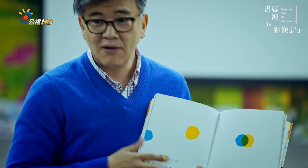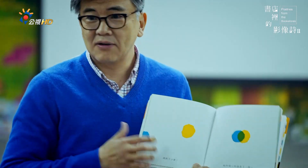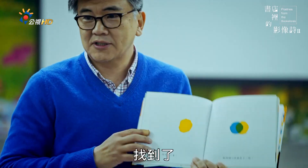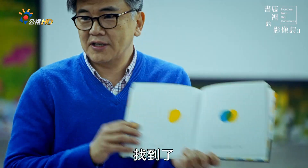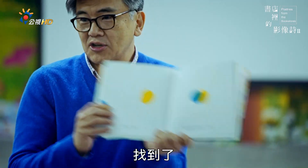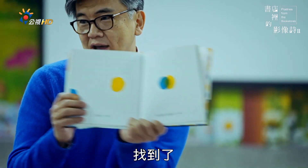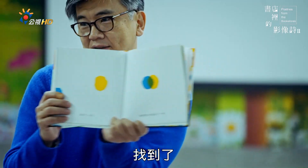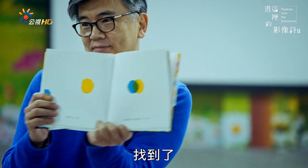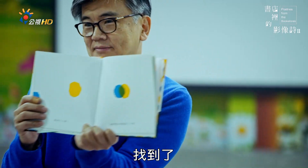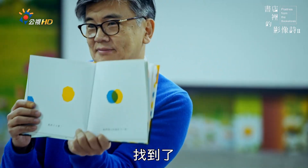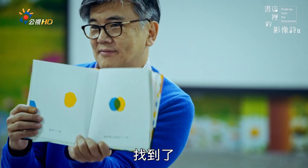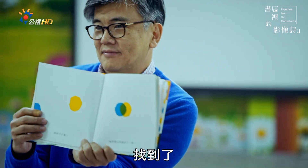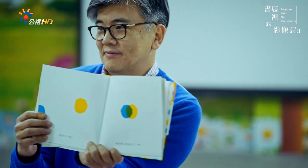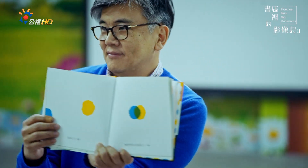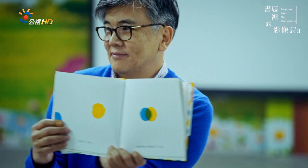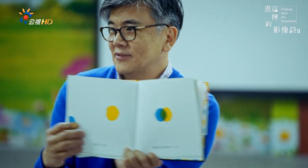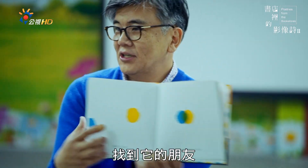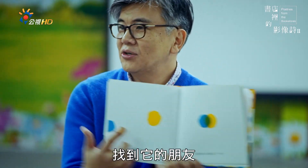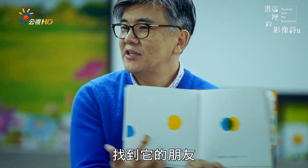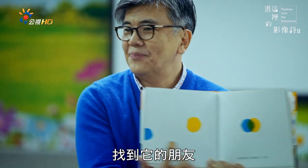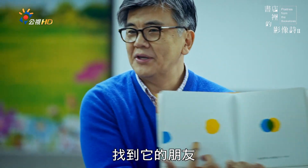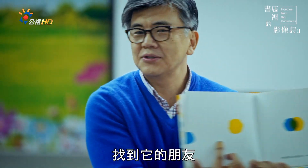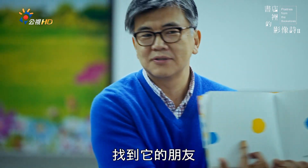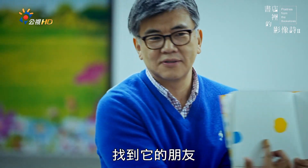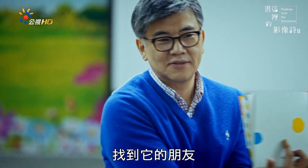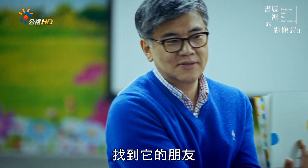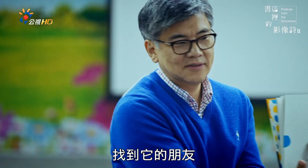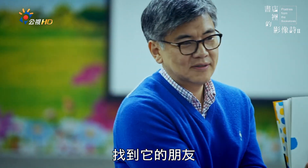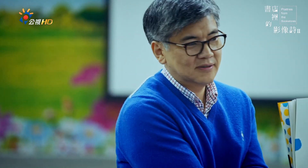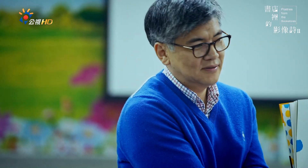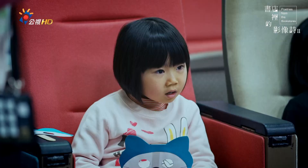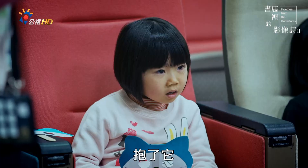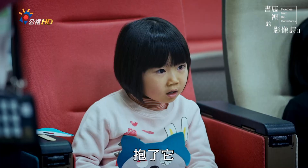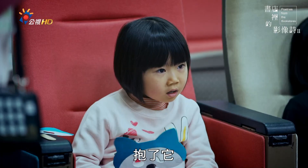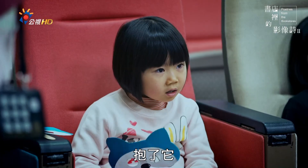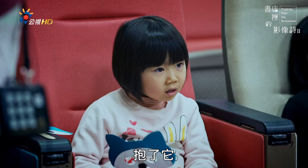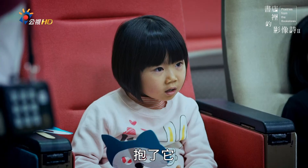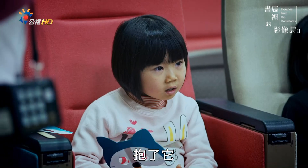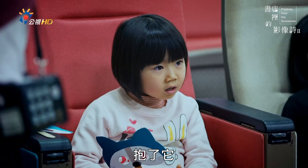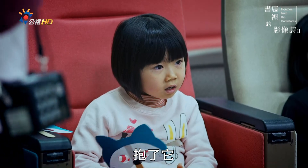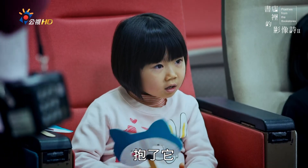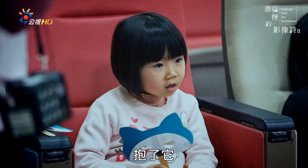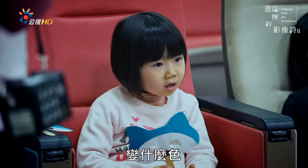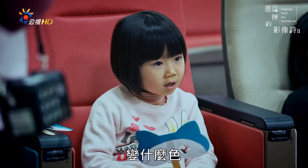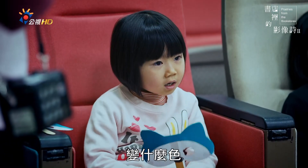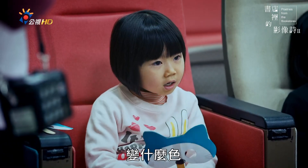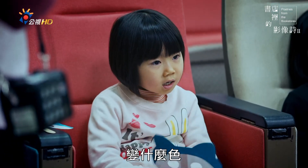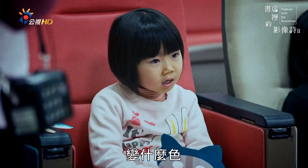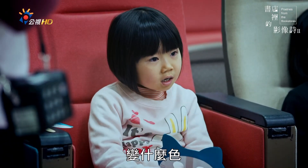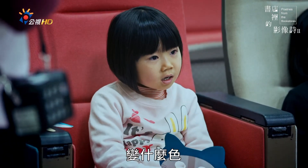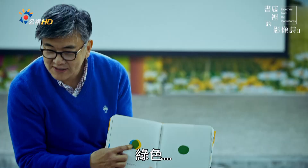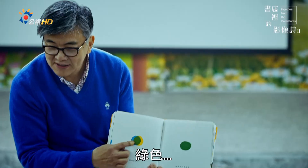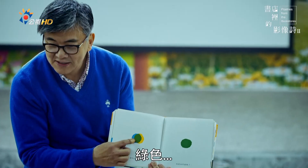哦，找到啊，找到伊的朋友，抱了他，变什么色？ 绿